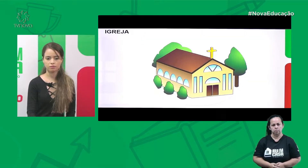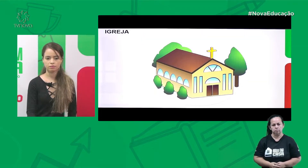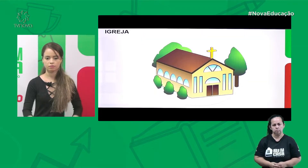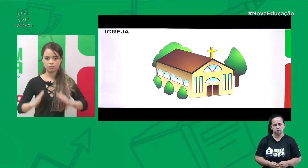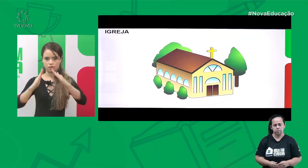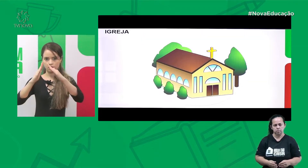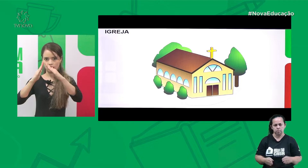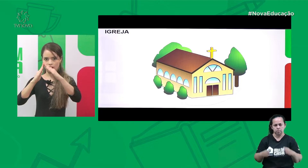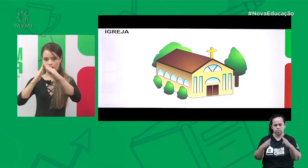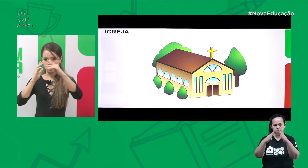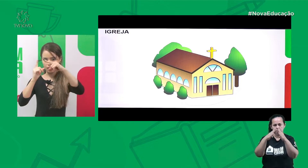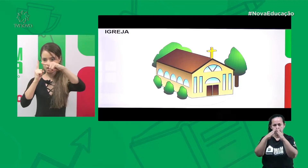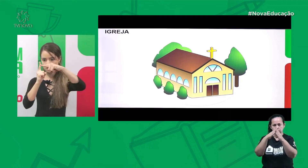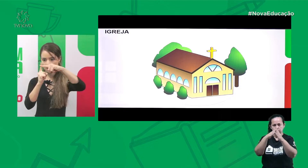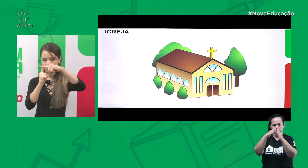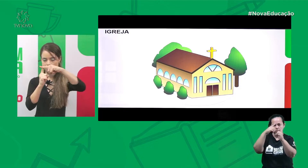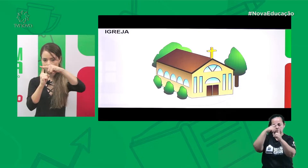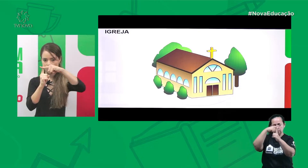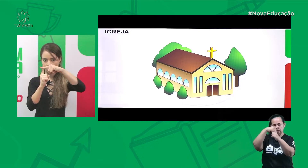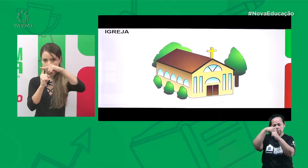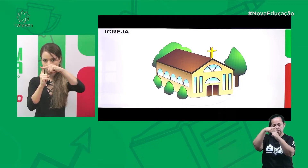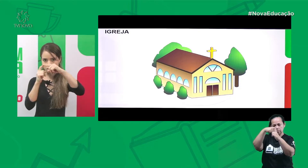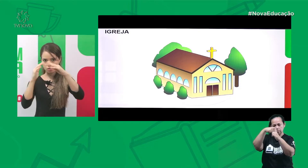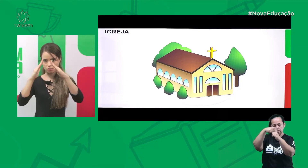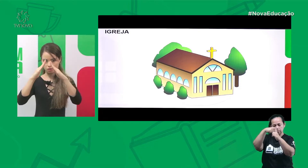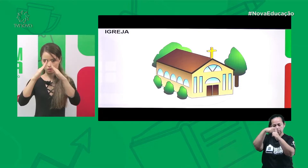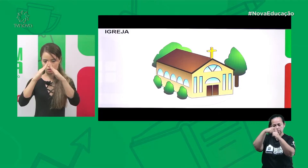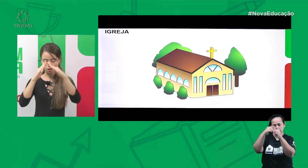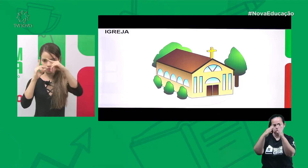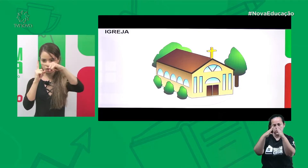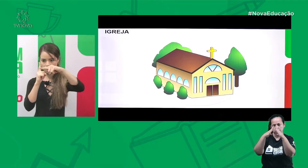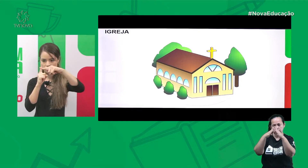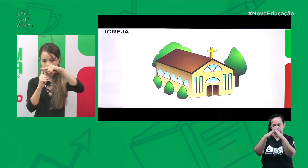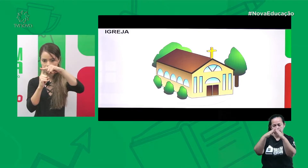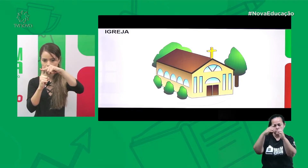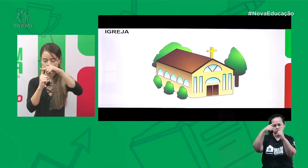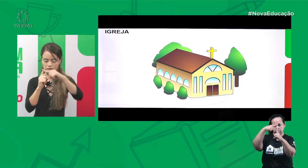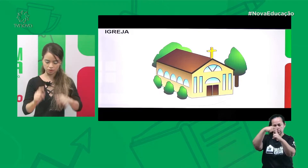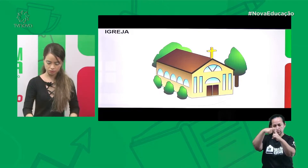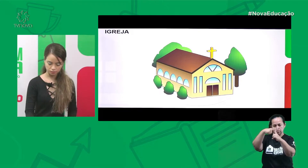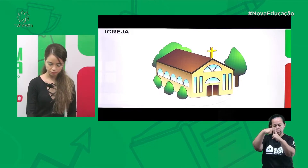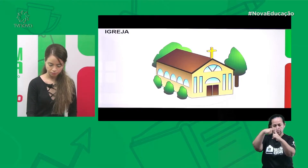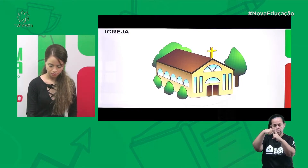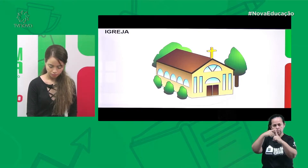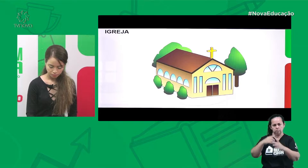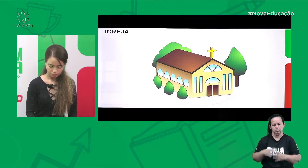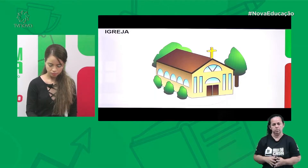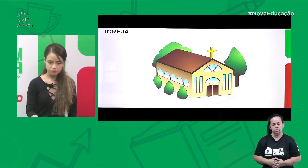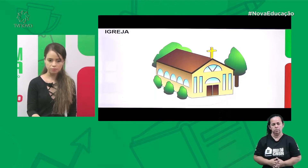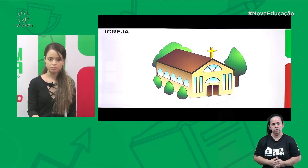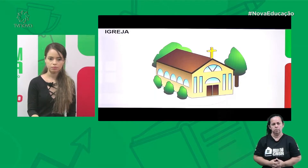Igreja, que é a casa, a cruz, certo? Casa, cruz.